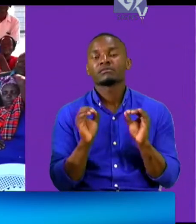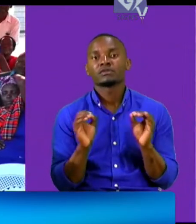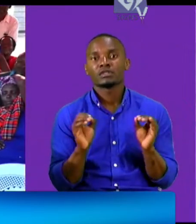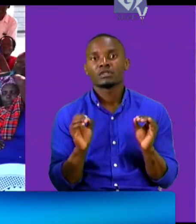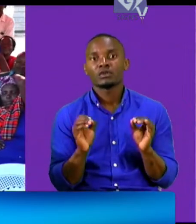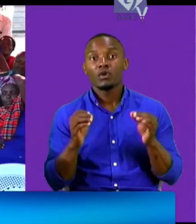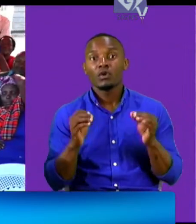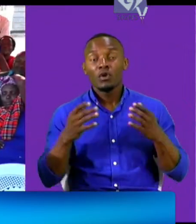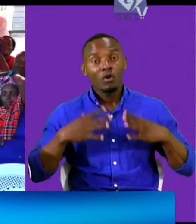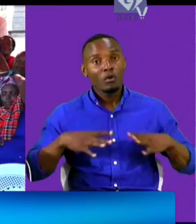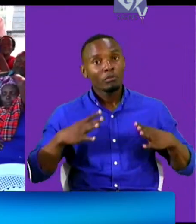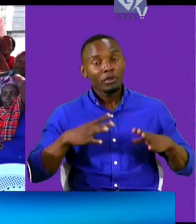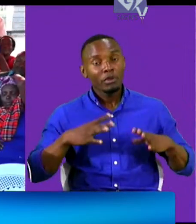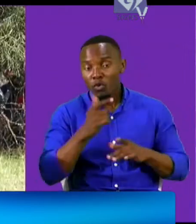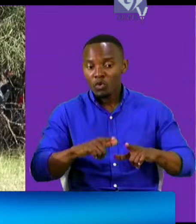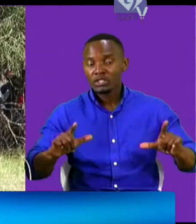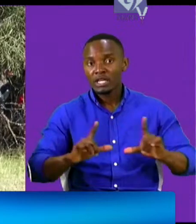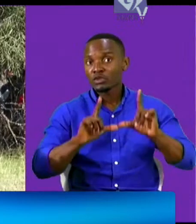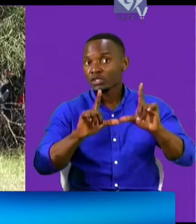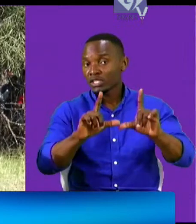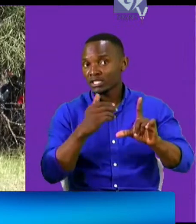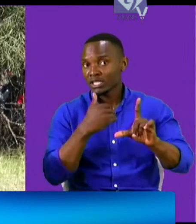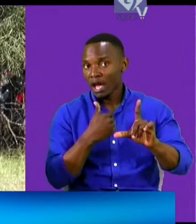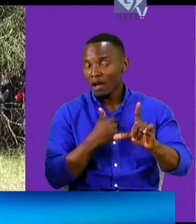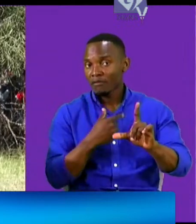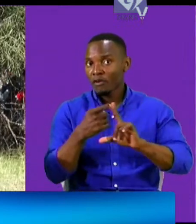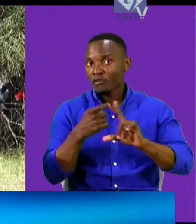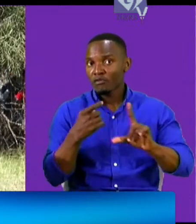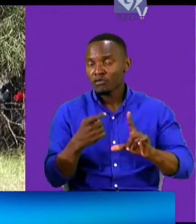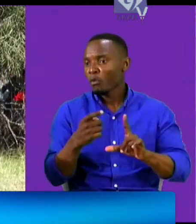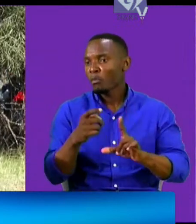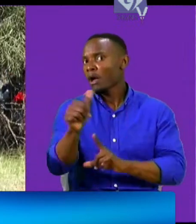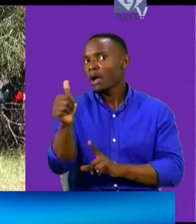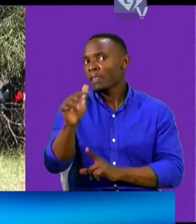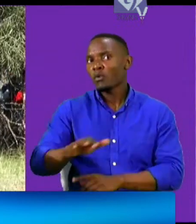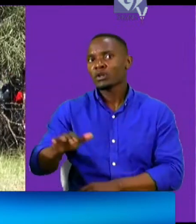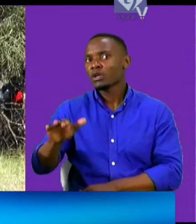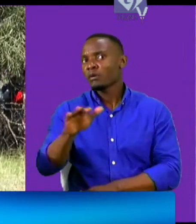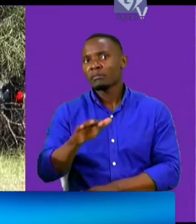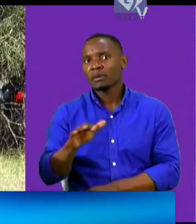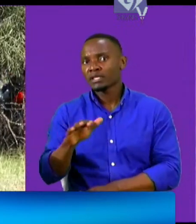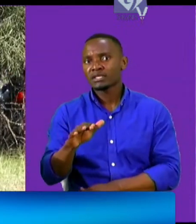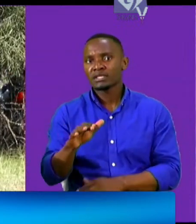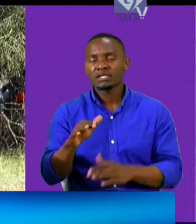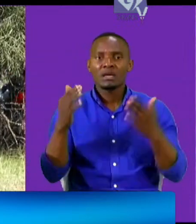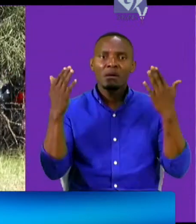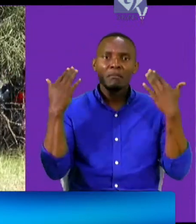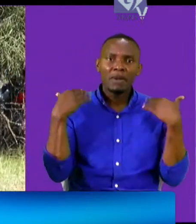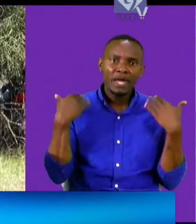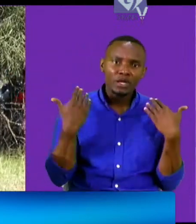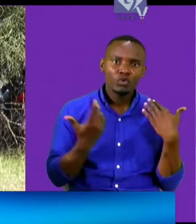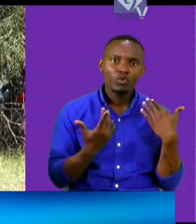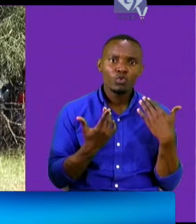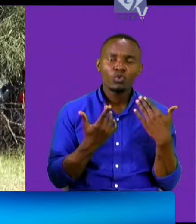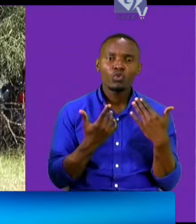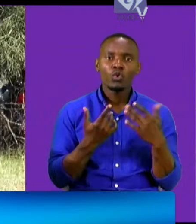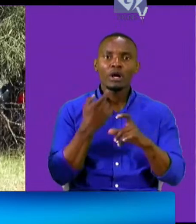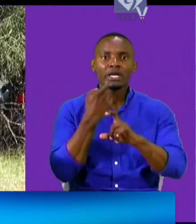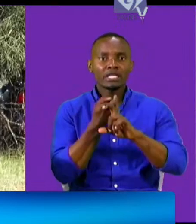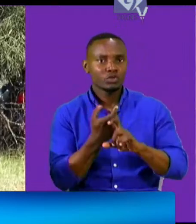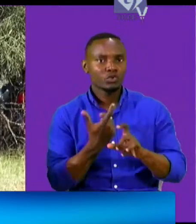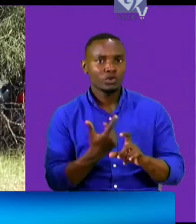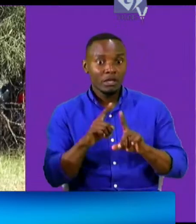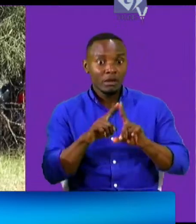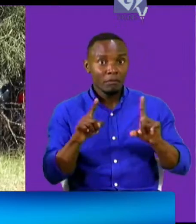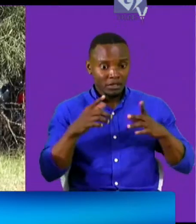Wale wako na title deeds ni watu kutoka Ronyejes, ni people from Meru, ni people from Kitui, lakini mkaaji wa